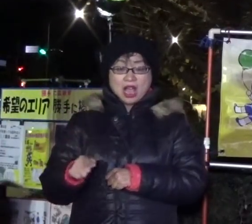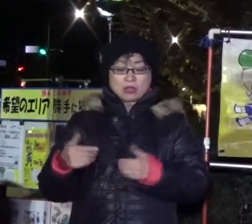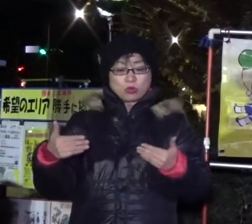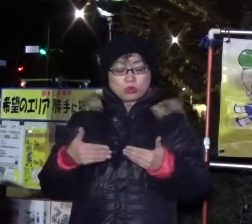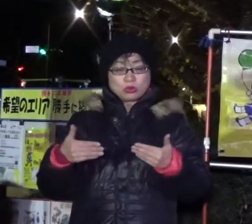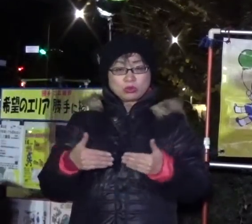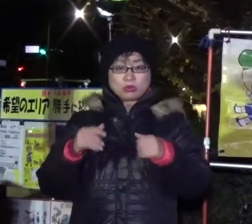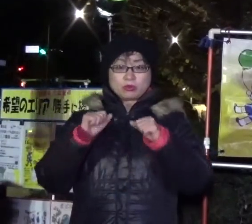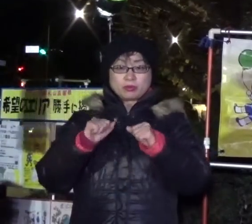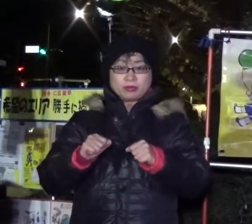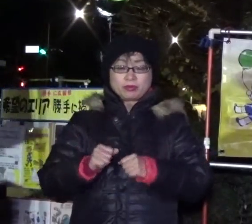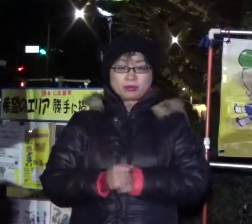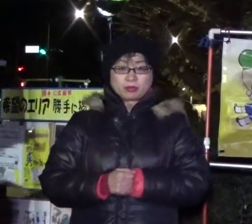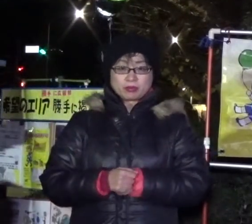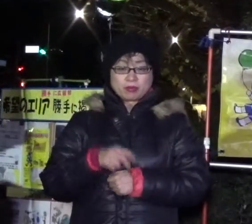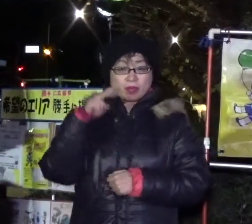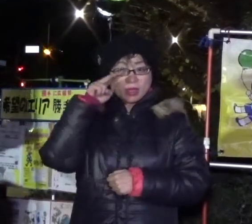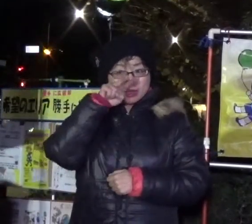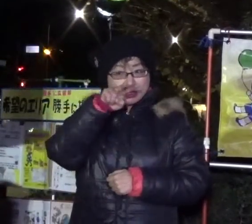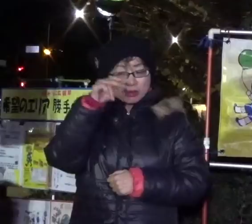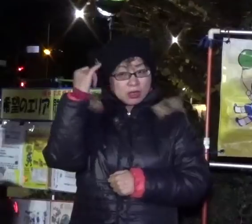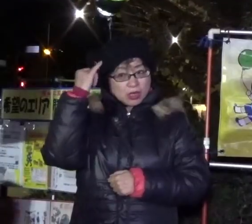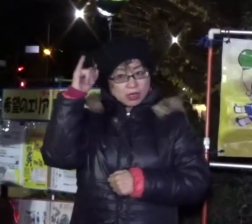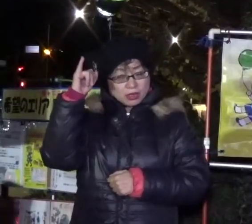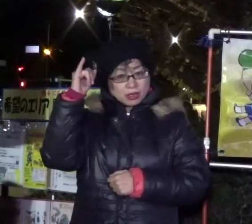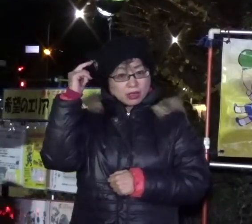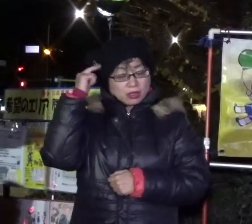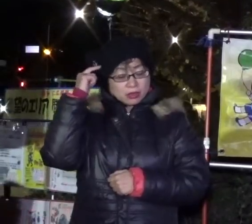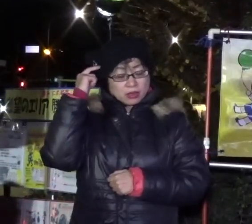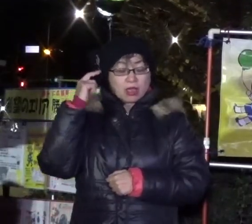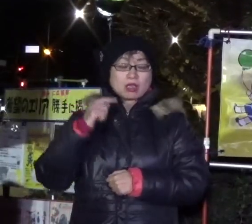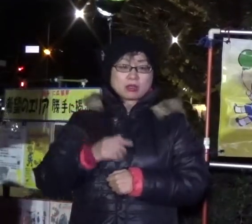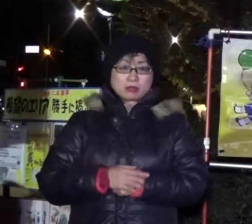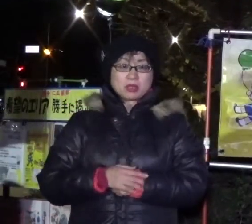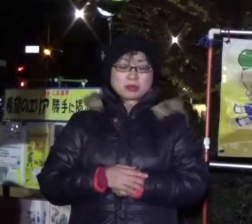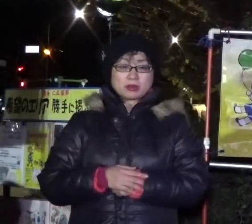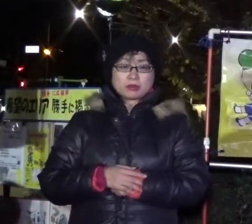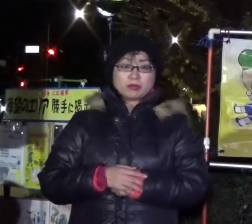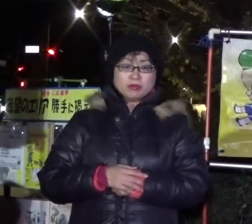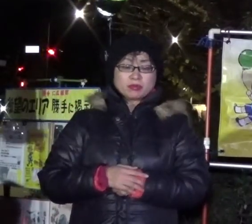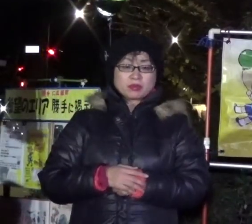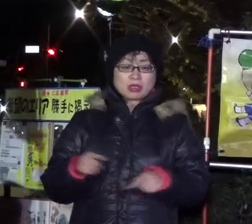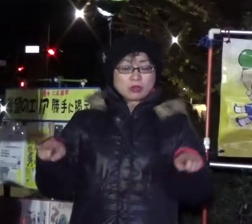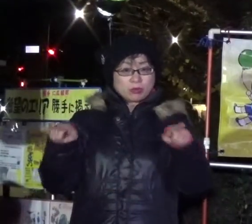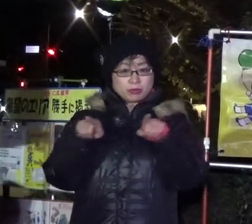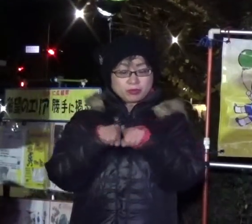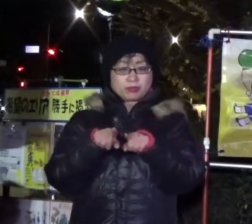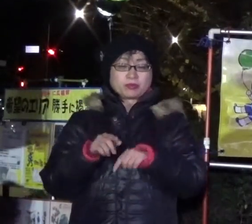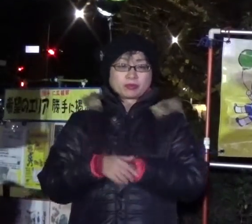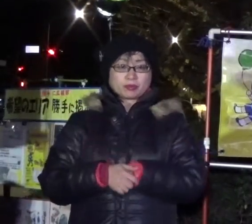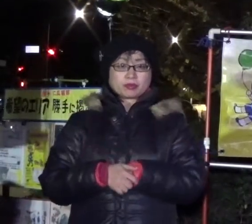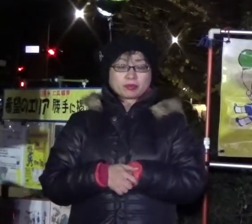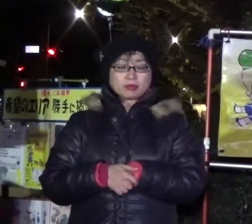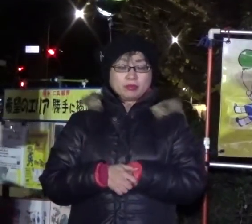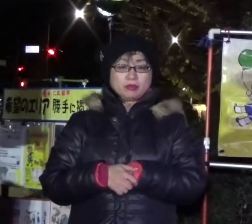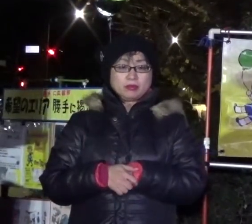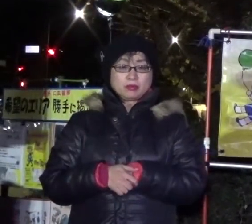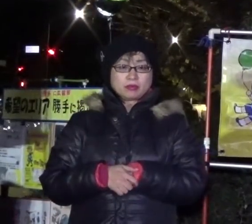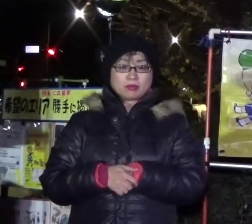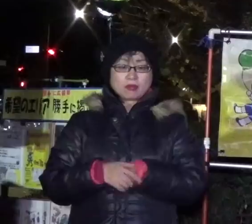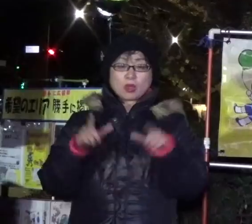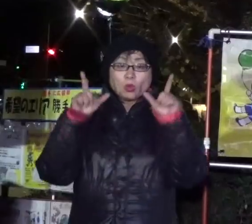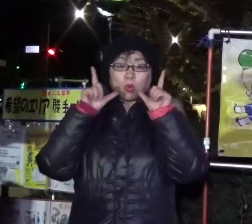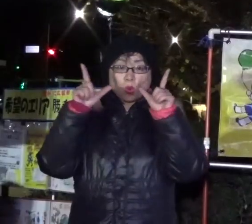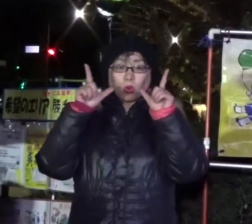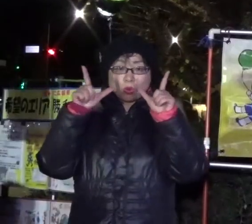のは、視覚的なアイデアを考えるアートディレクターやデザイナーと一緒に、広告企